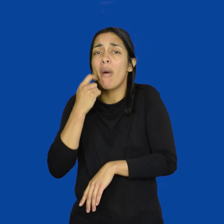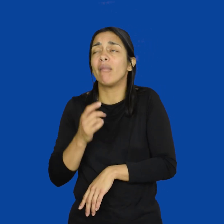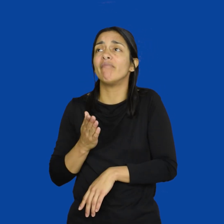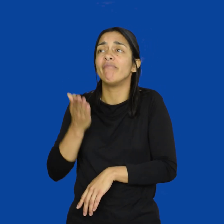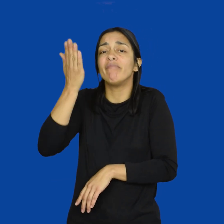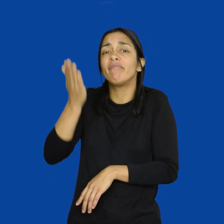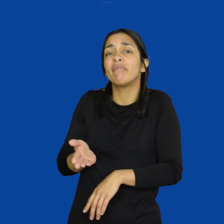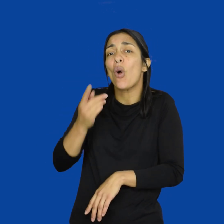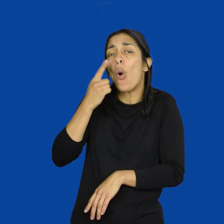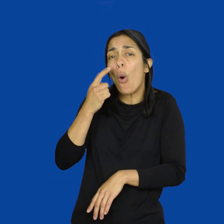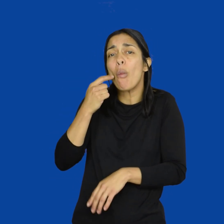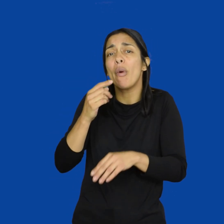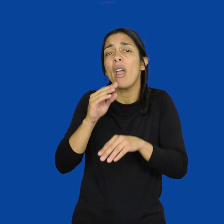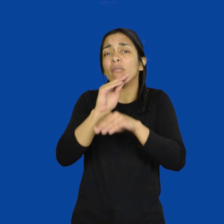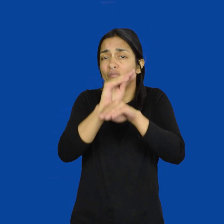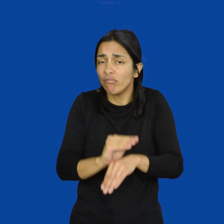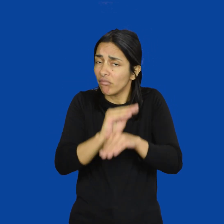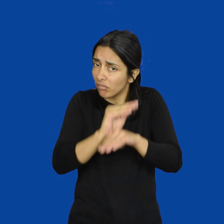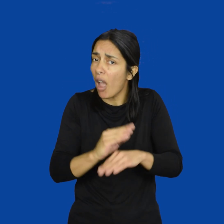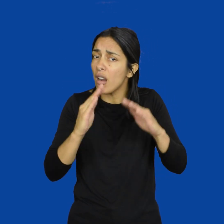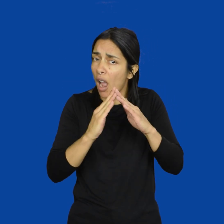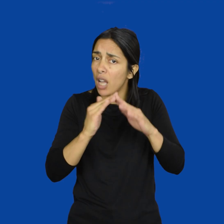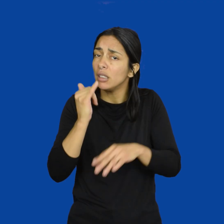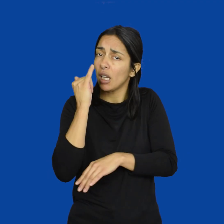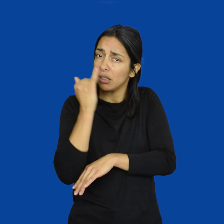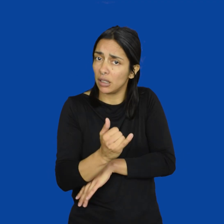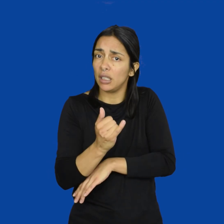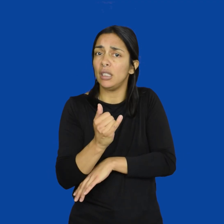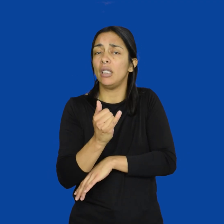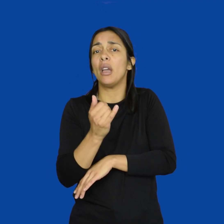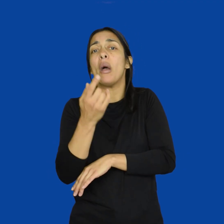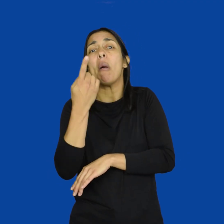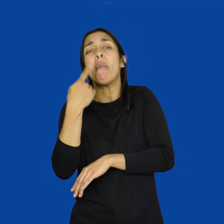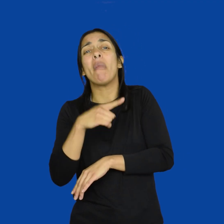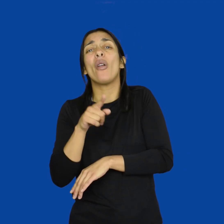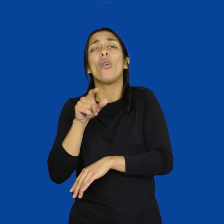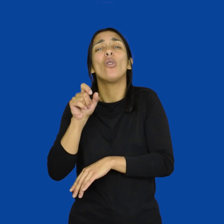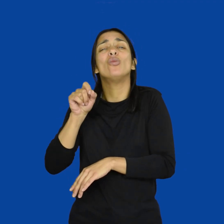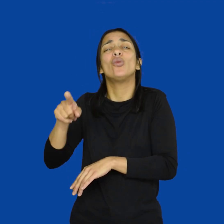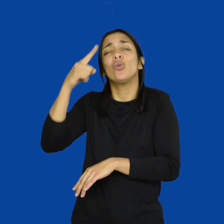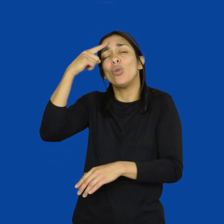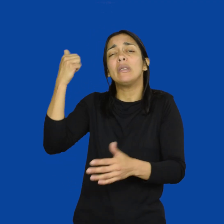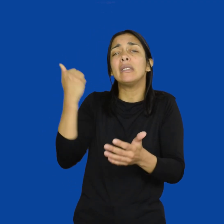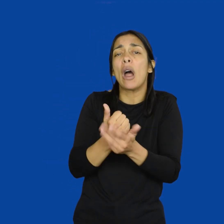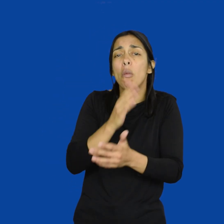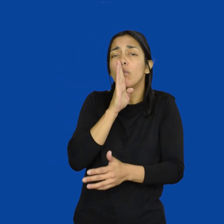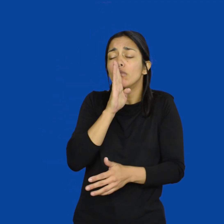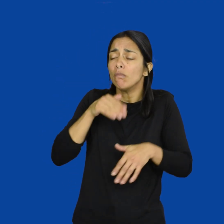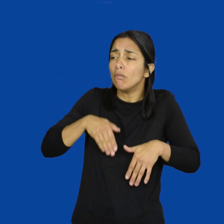Era un hombre que sustentaba el hogar, nunca nos faltó nada. Pero su trauma, su silencio hizo que